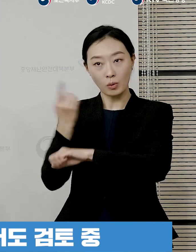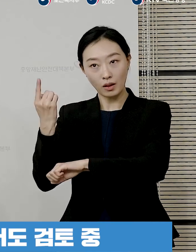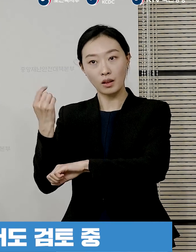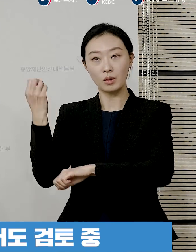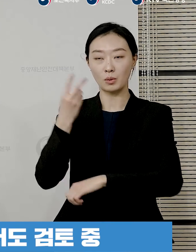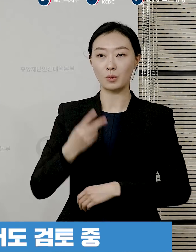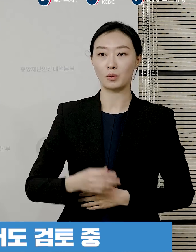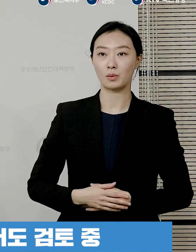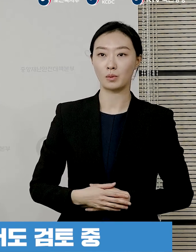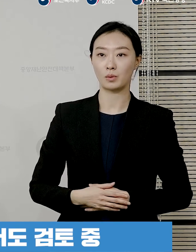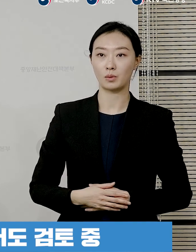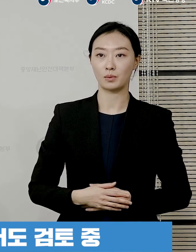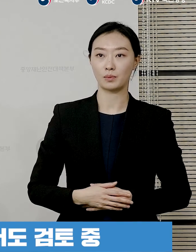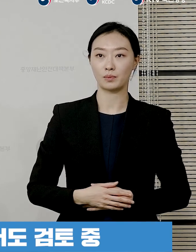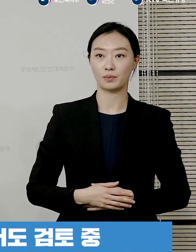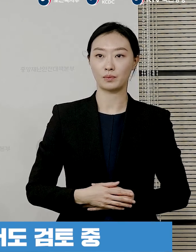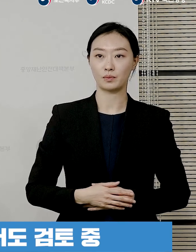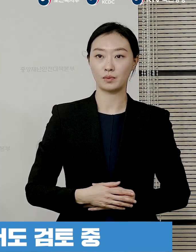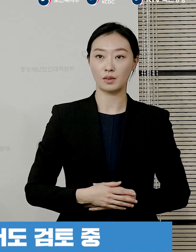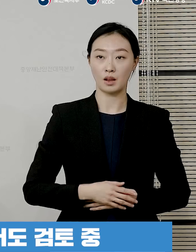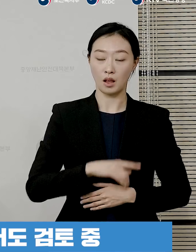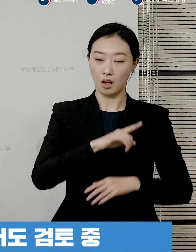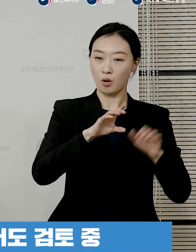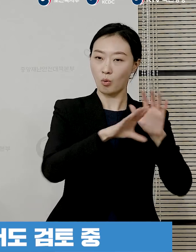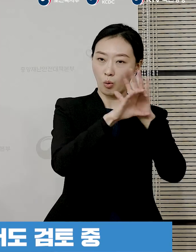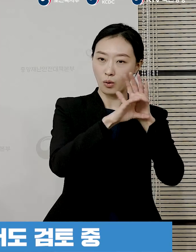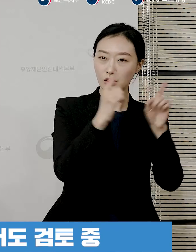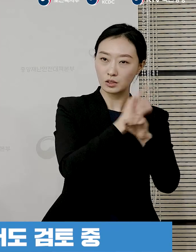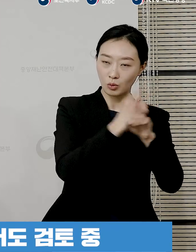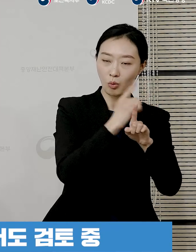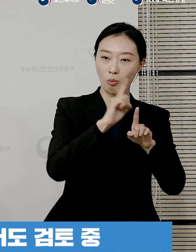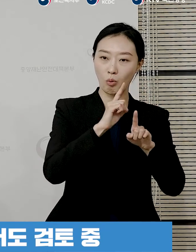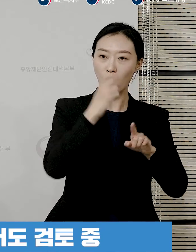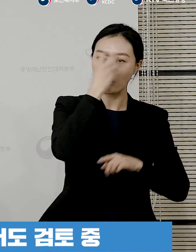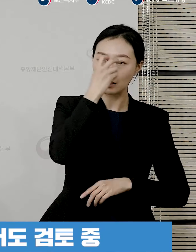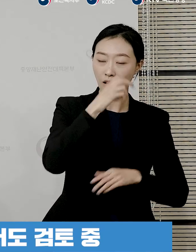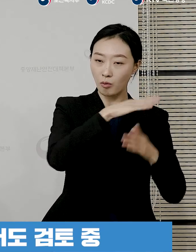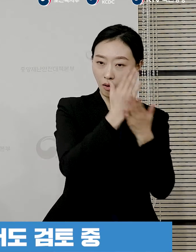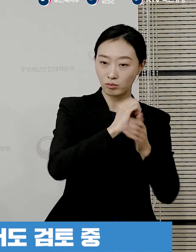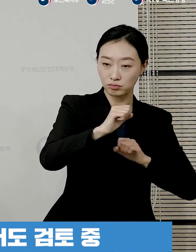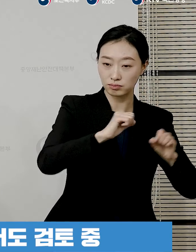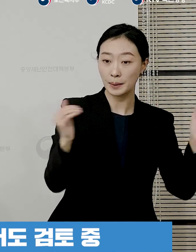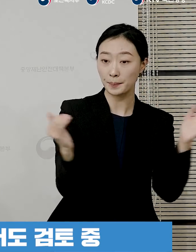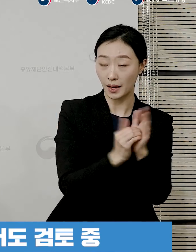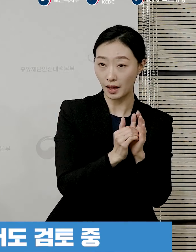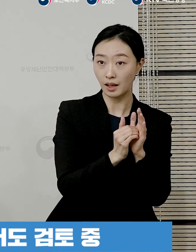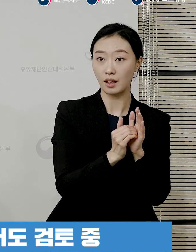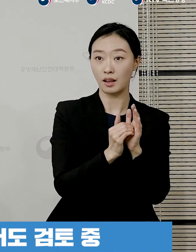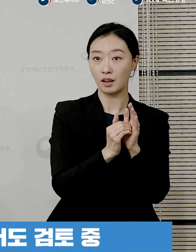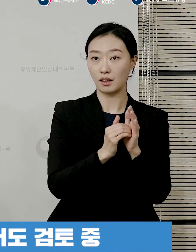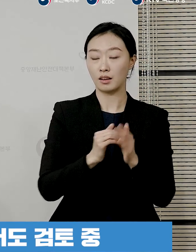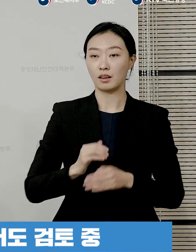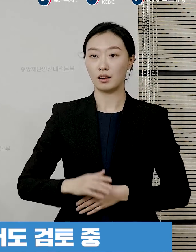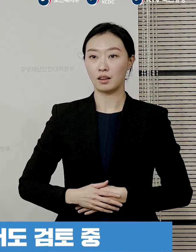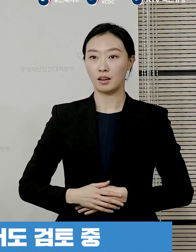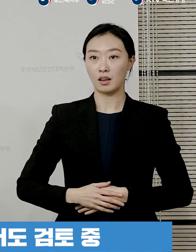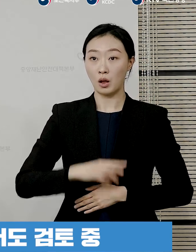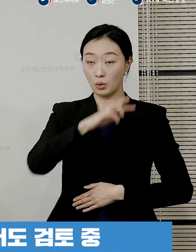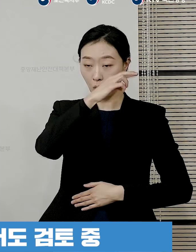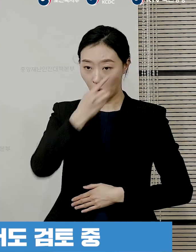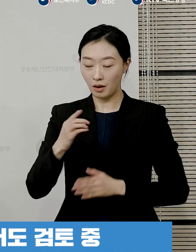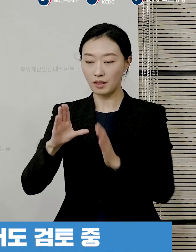이외에 이분들이 현지에서의 활동을 마치시고 난 이후에 그분들에 대한